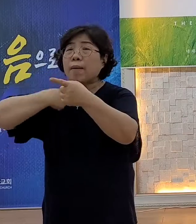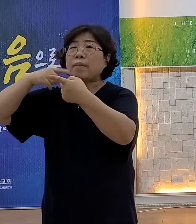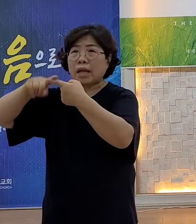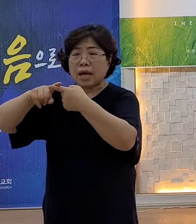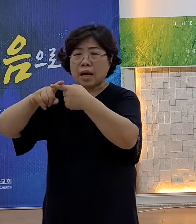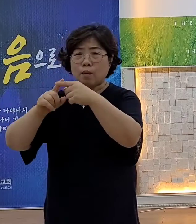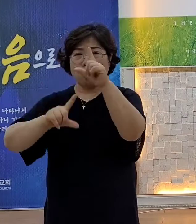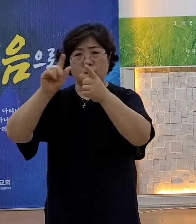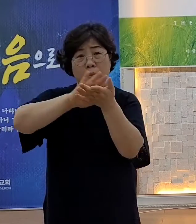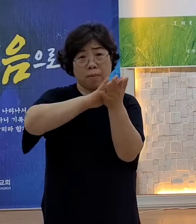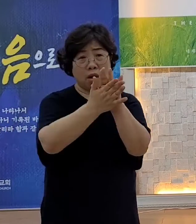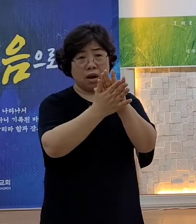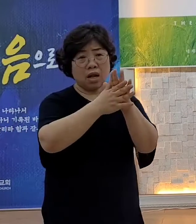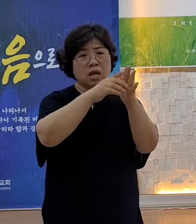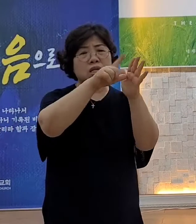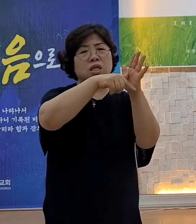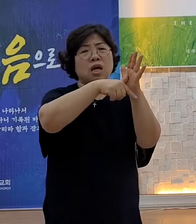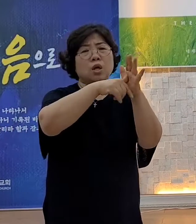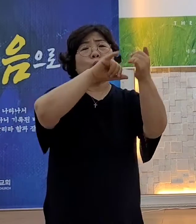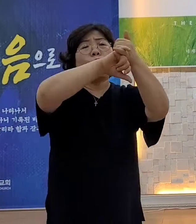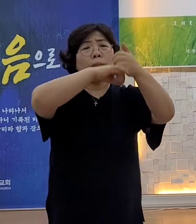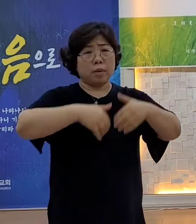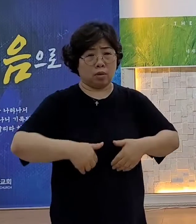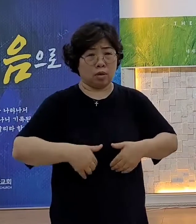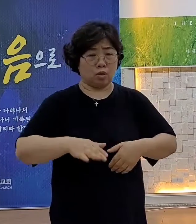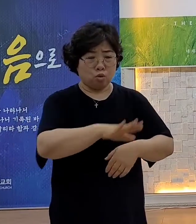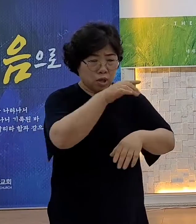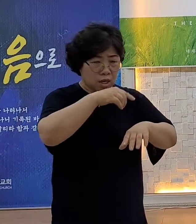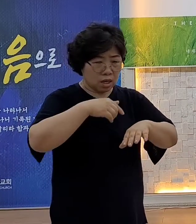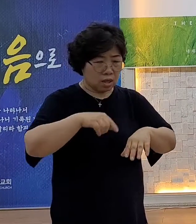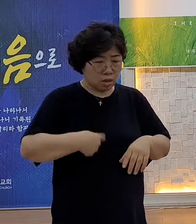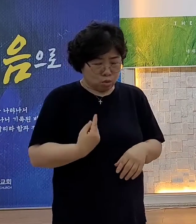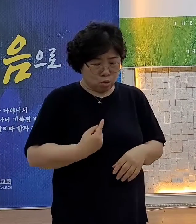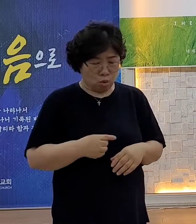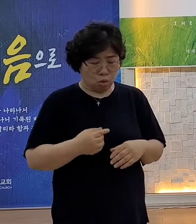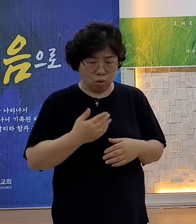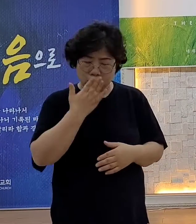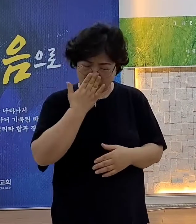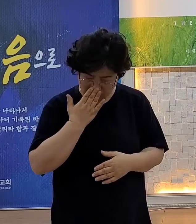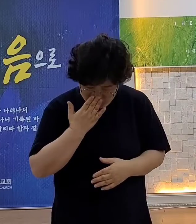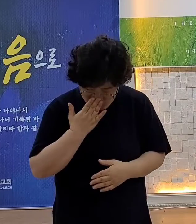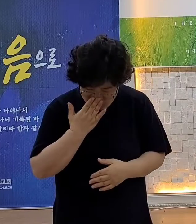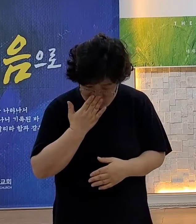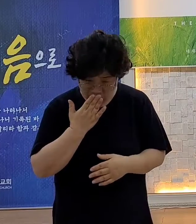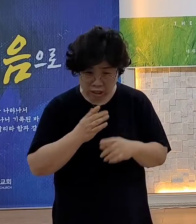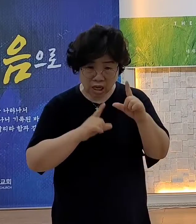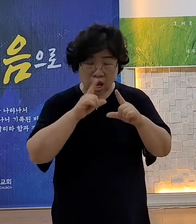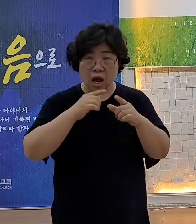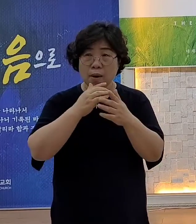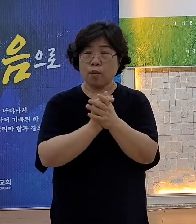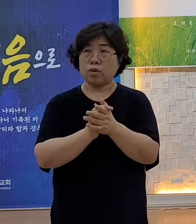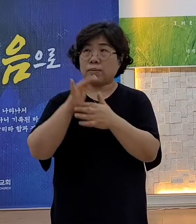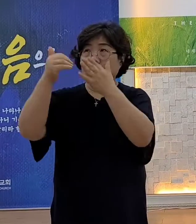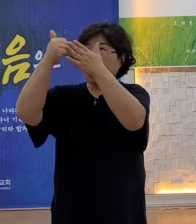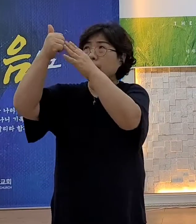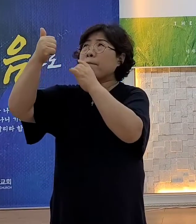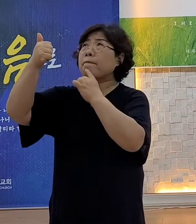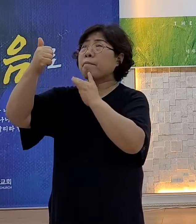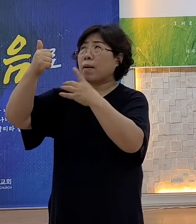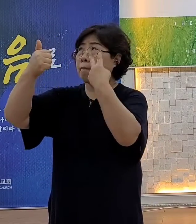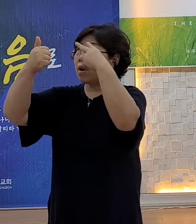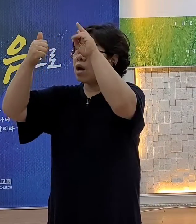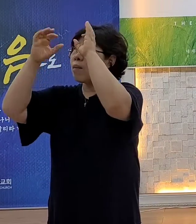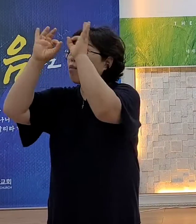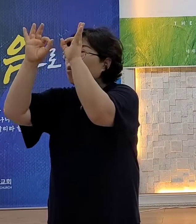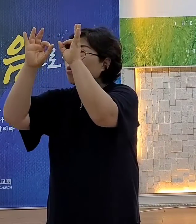시킵니다. 우리의 마음을 낮추시고 겸손하게 하시고 오직 하나님만을 바라보도록 그렇게 만들어 가시는